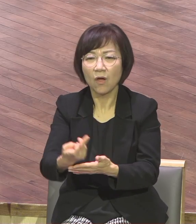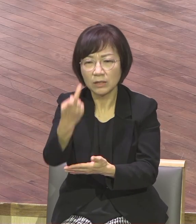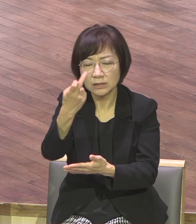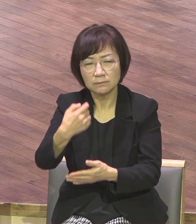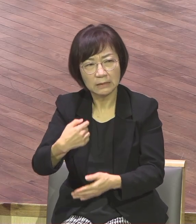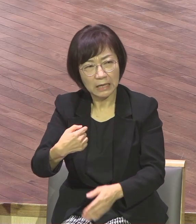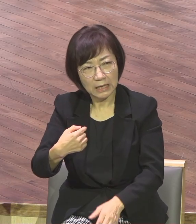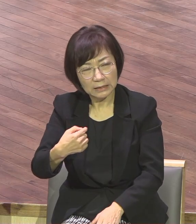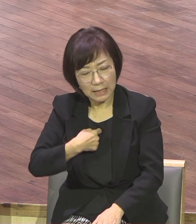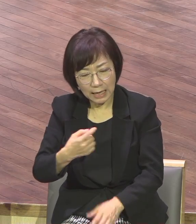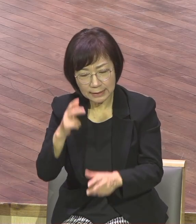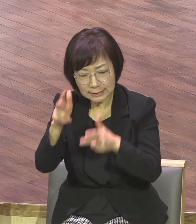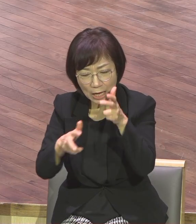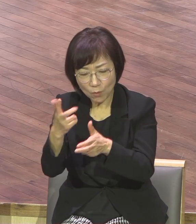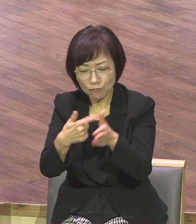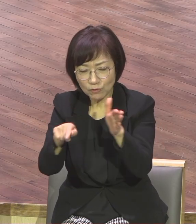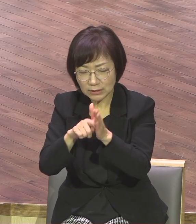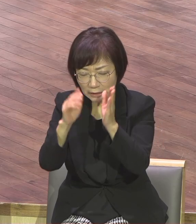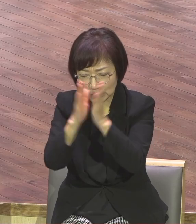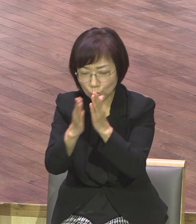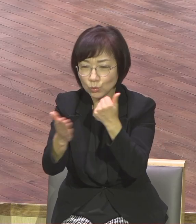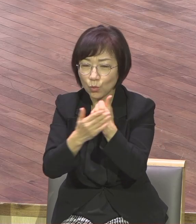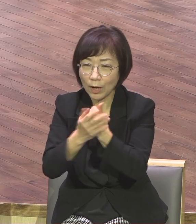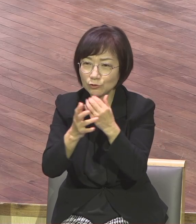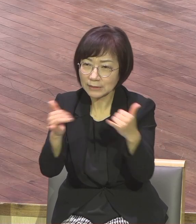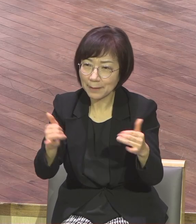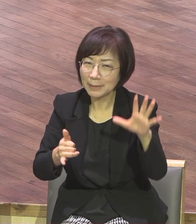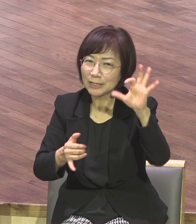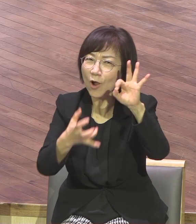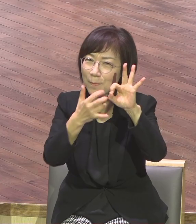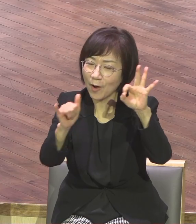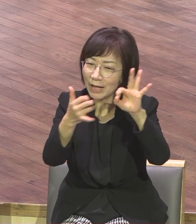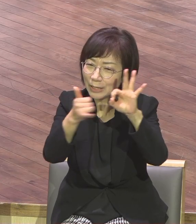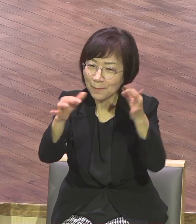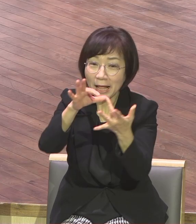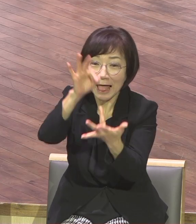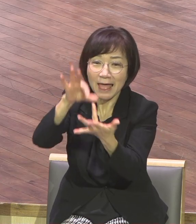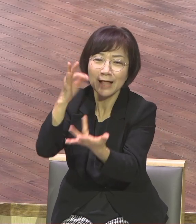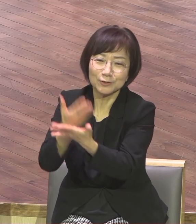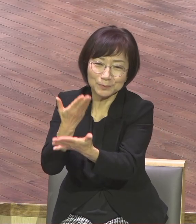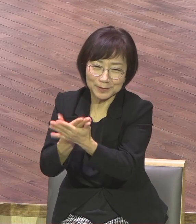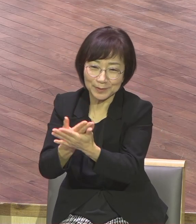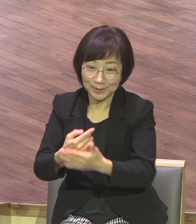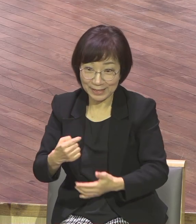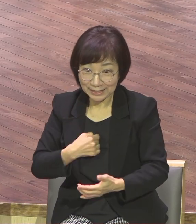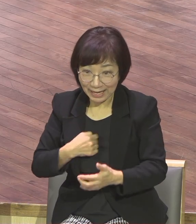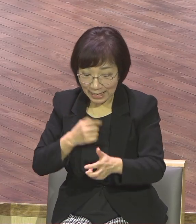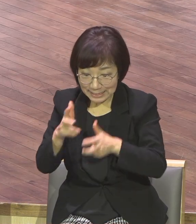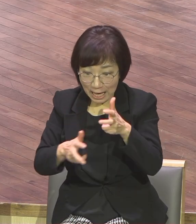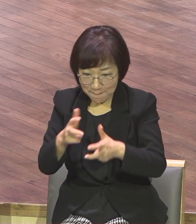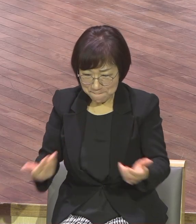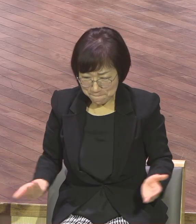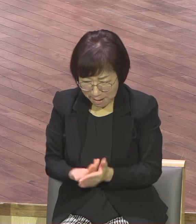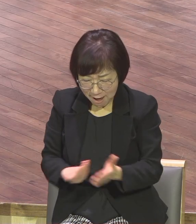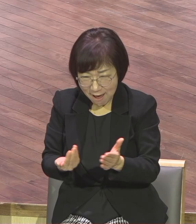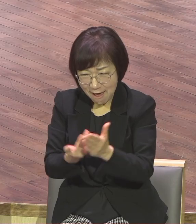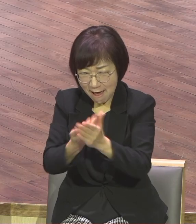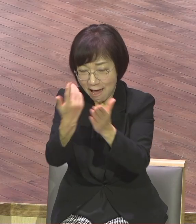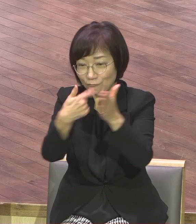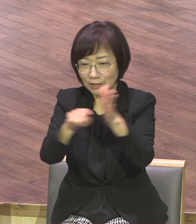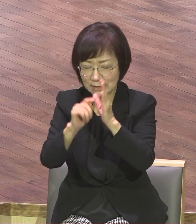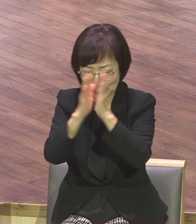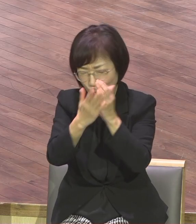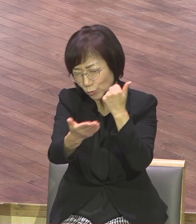주실 전도사 10명만 좀 뽑아주십시오. 10명만 뽑아주면 저 사업을 위해서 동산별부 주식사를